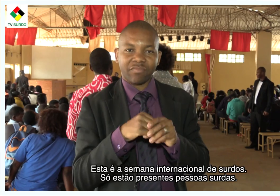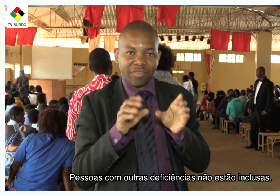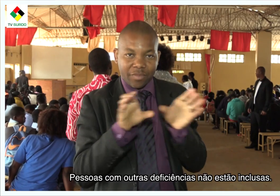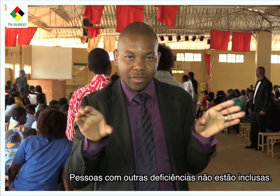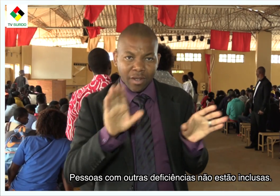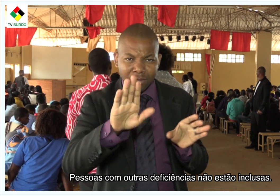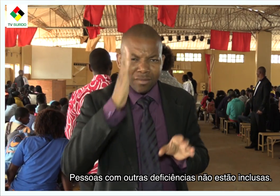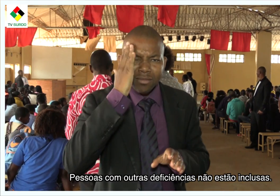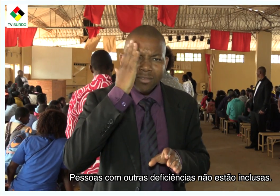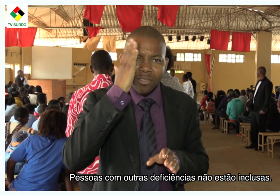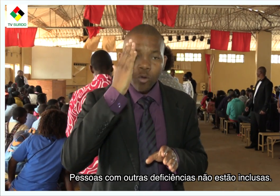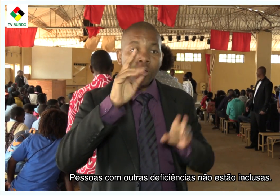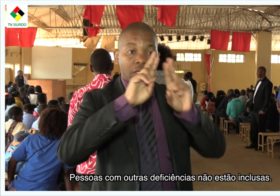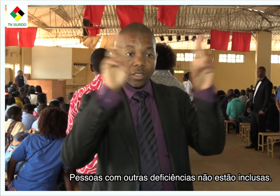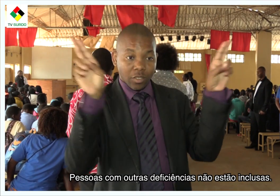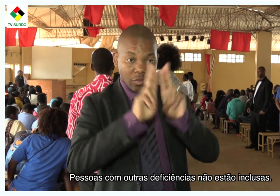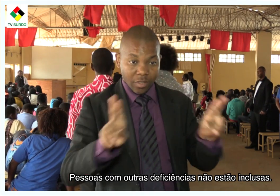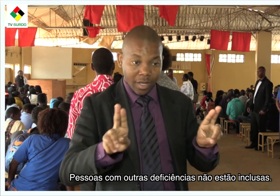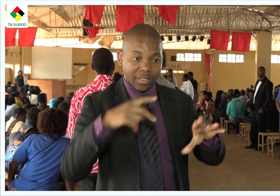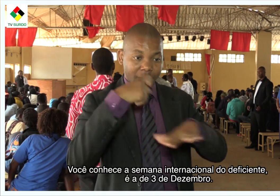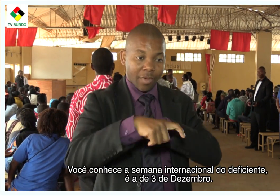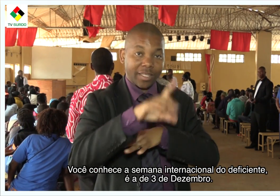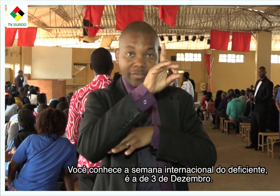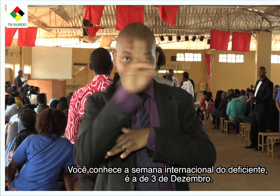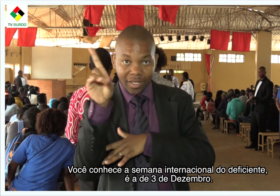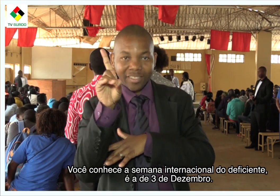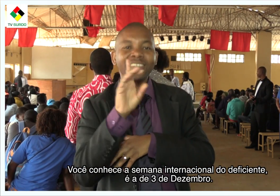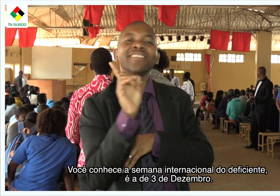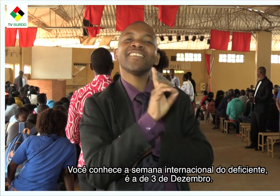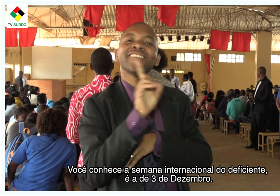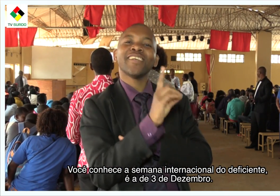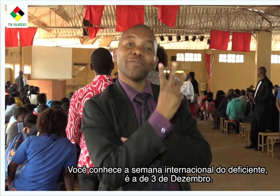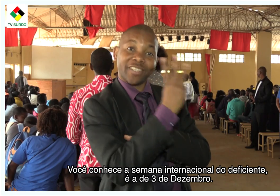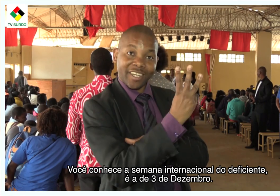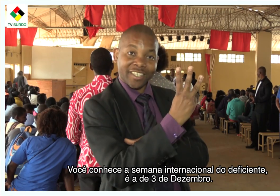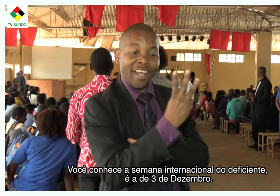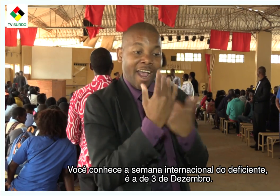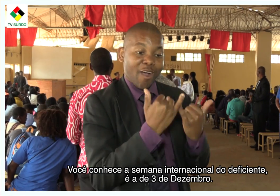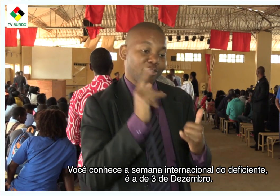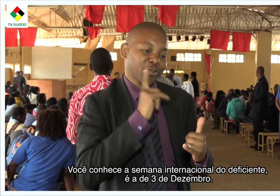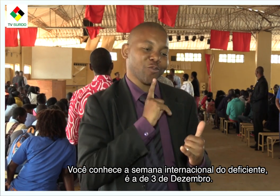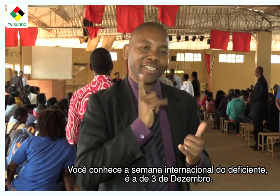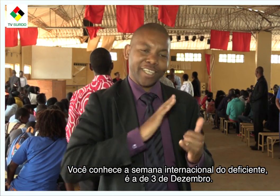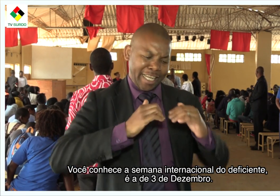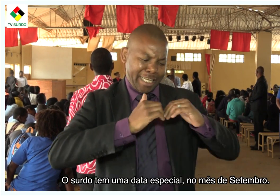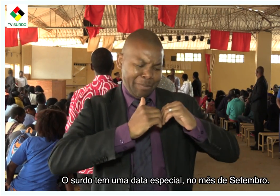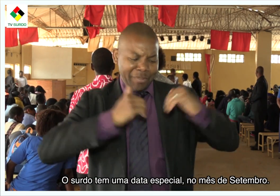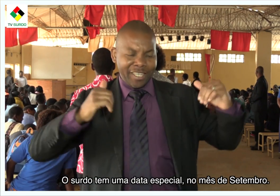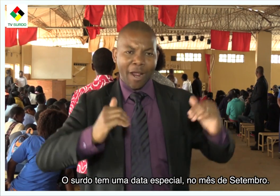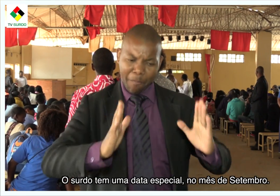estão inclusas Você conhece aana internacional do deficiente é a de 3 de dezembro o surdo